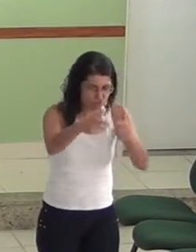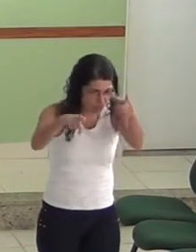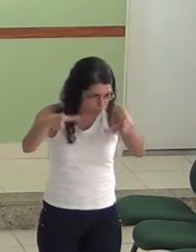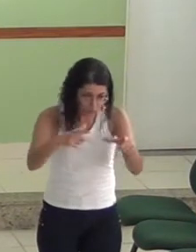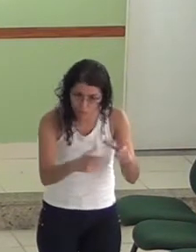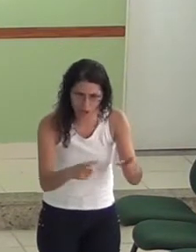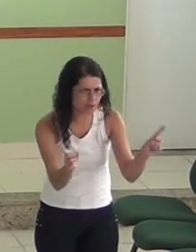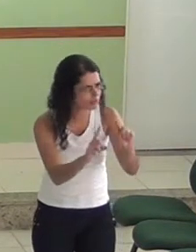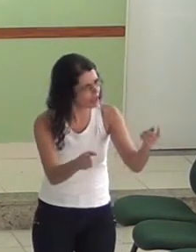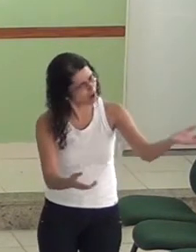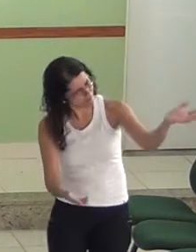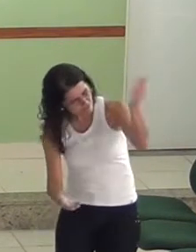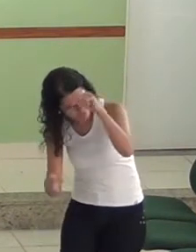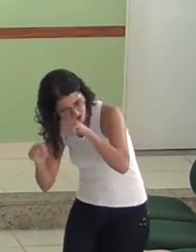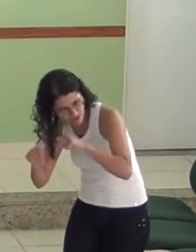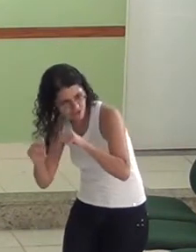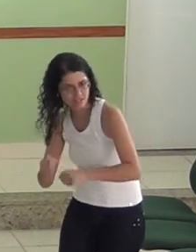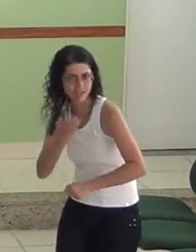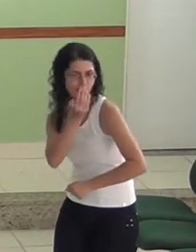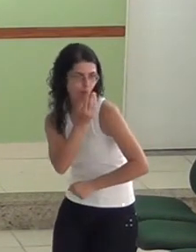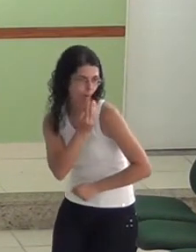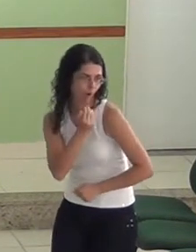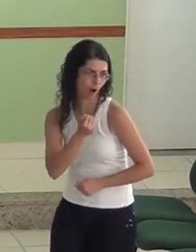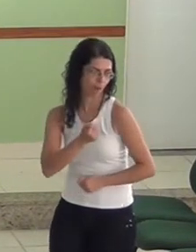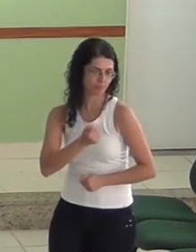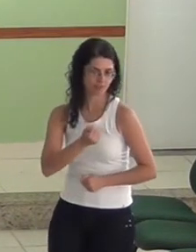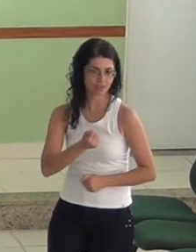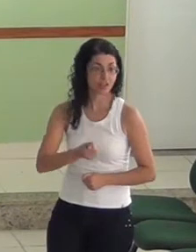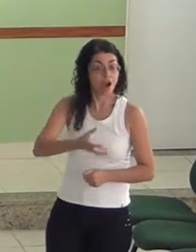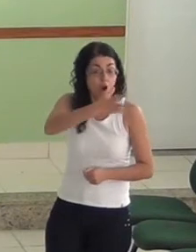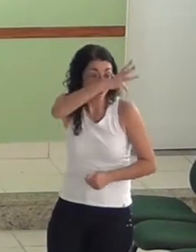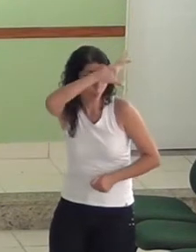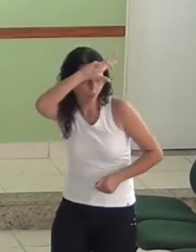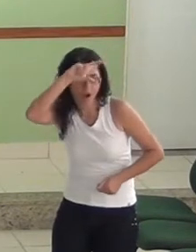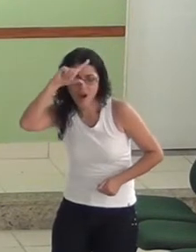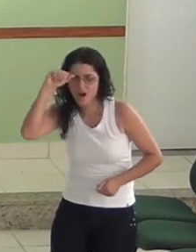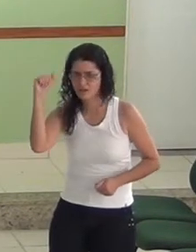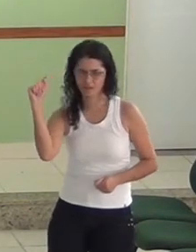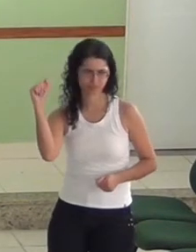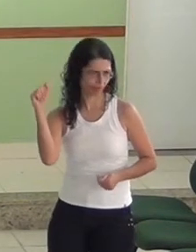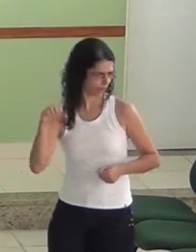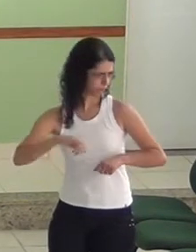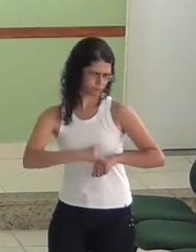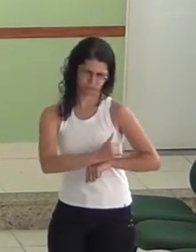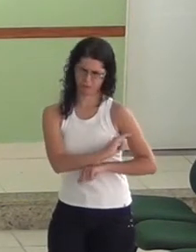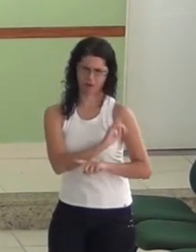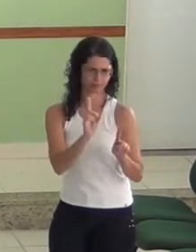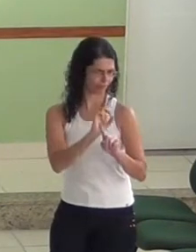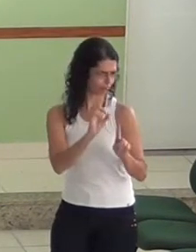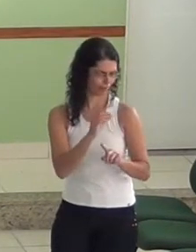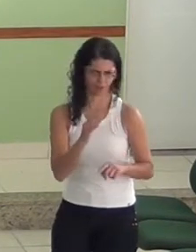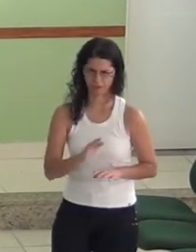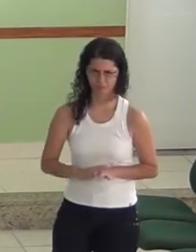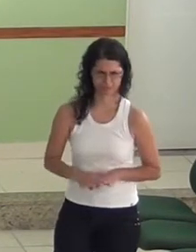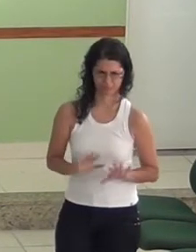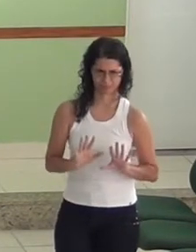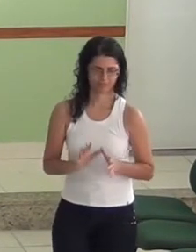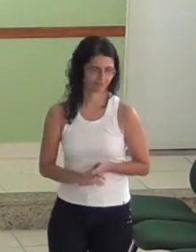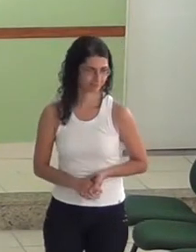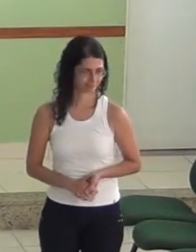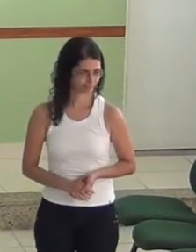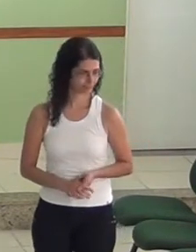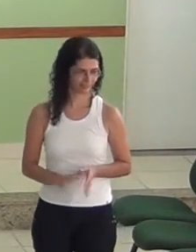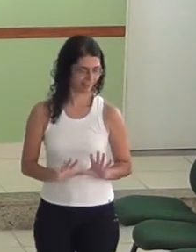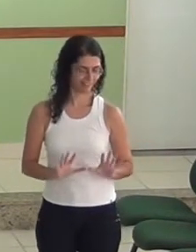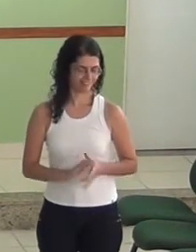refrigerante super saudável, porque é para missões, então não faz mal, não é mesmo? Você já sabe.